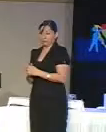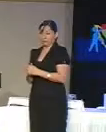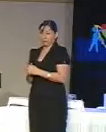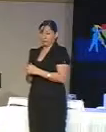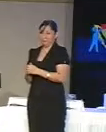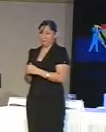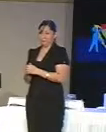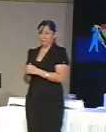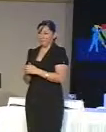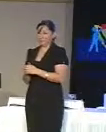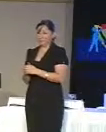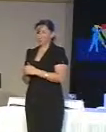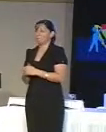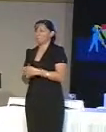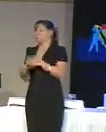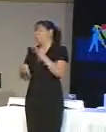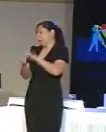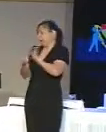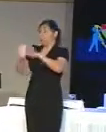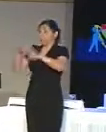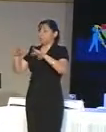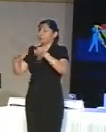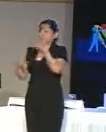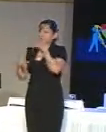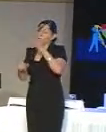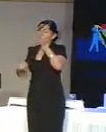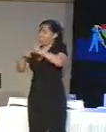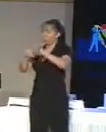habitualmente decimos es que no podemos hacer nada.